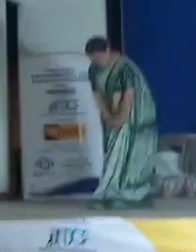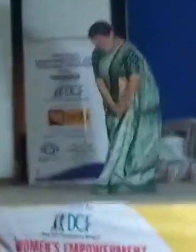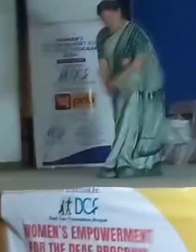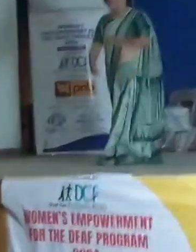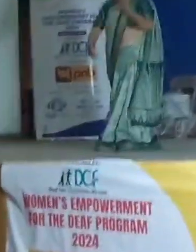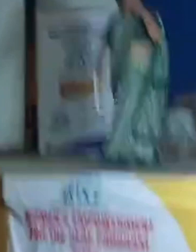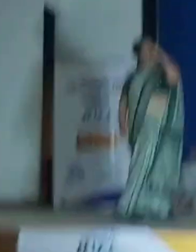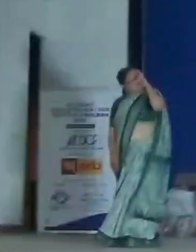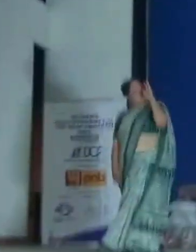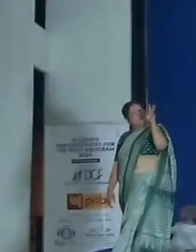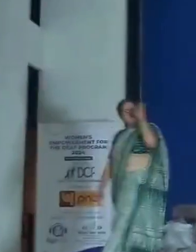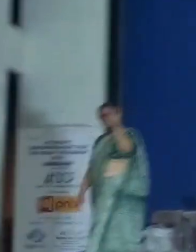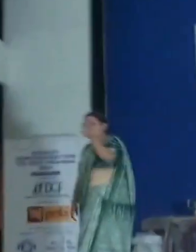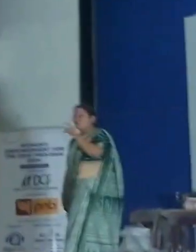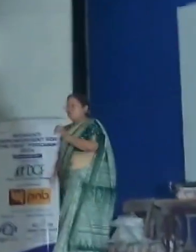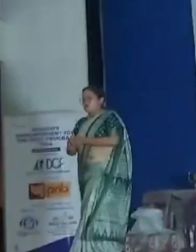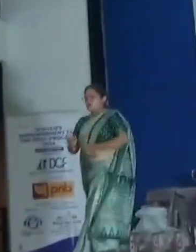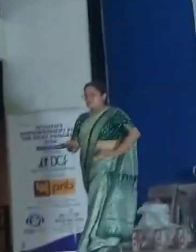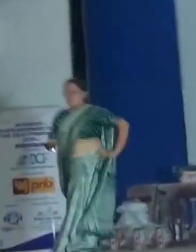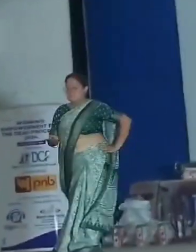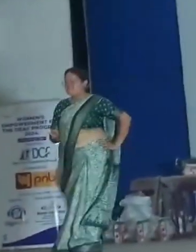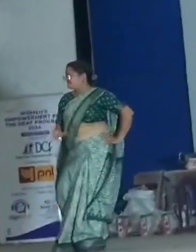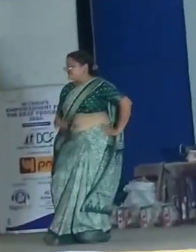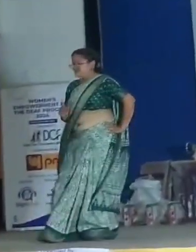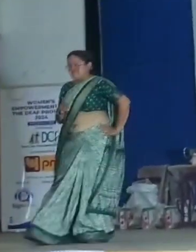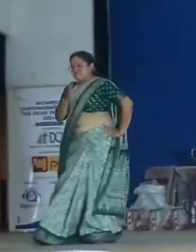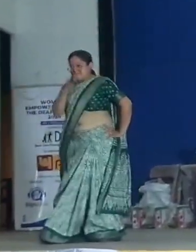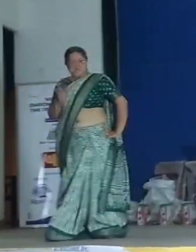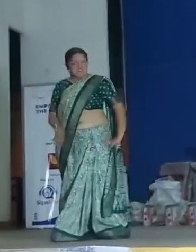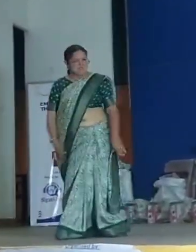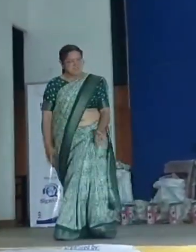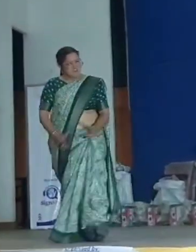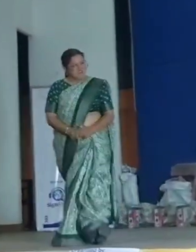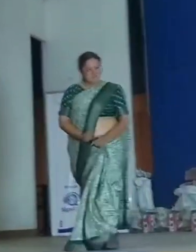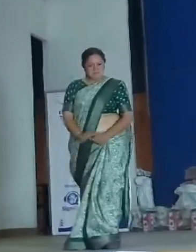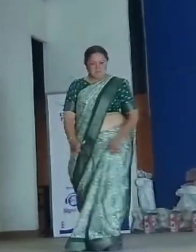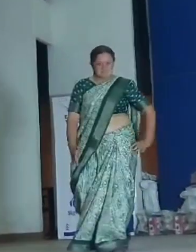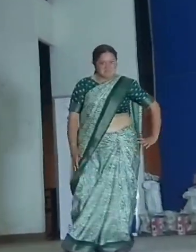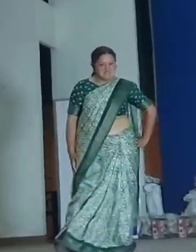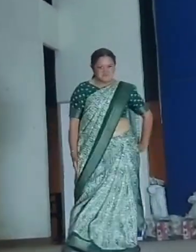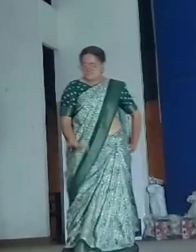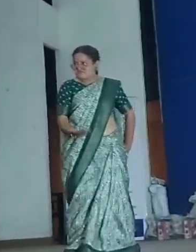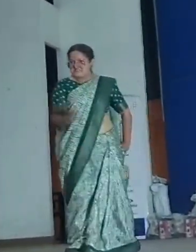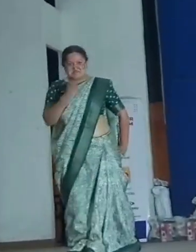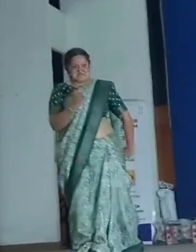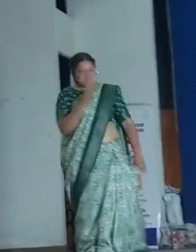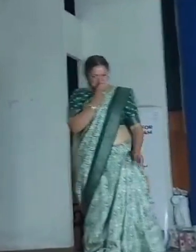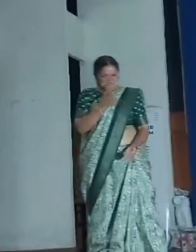वाले वगैरह मतलब कोई हायर ऑफिसर है उसके सब लोग शांति नहीं बैठ गए, तो कहते तुम्हें अकल नहीं क्या कर रहे हो, अरे तुम सब उन्होंने क्या